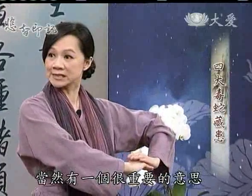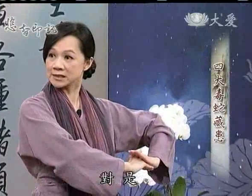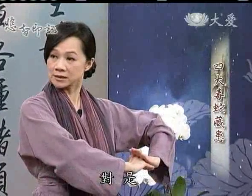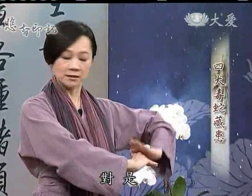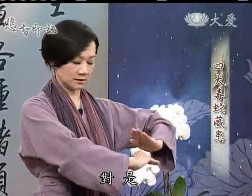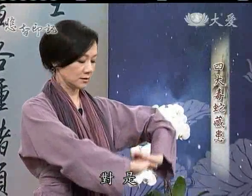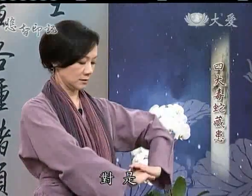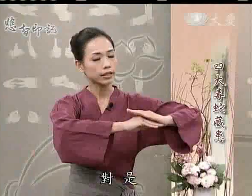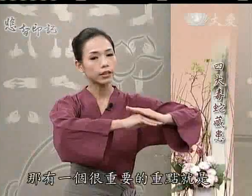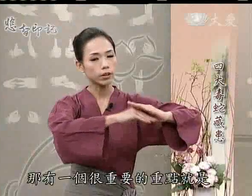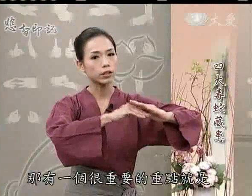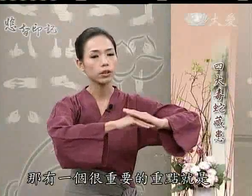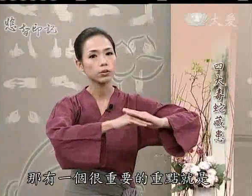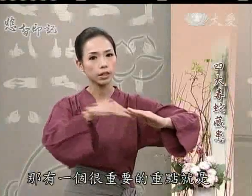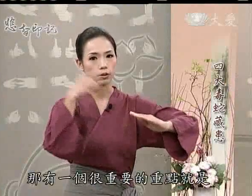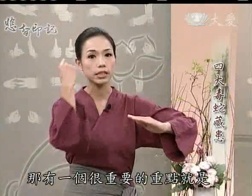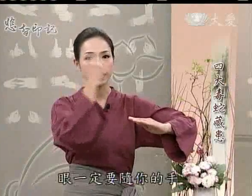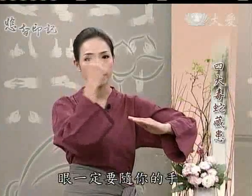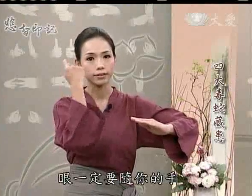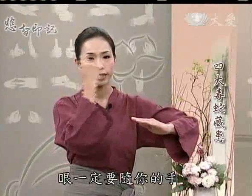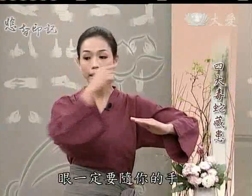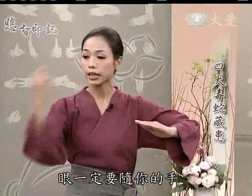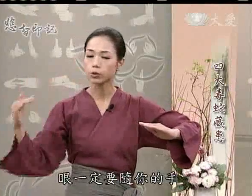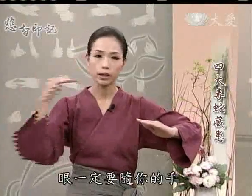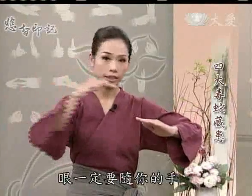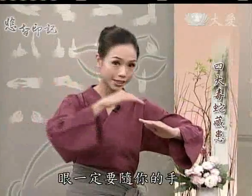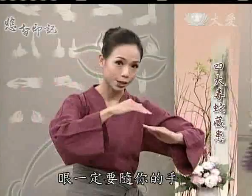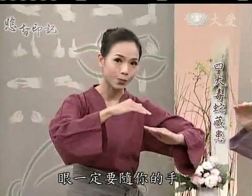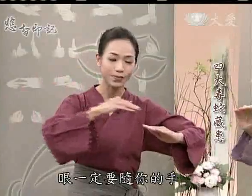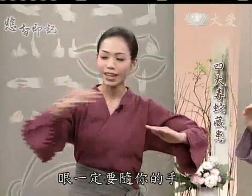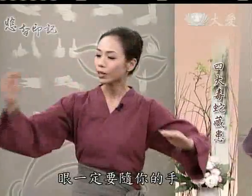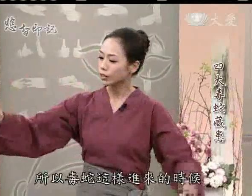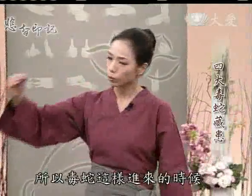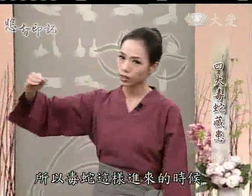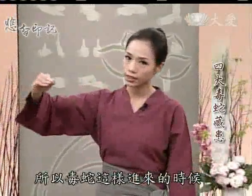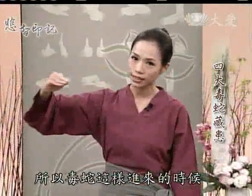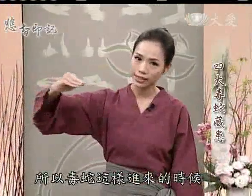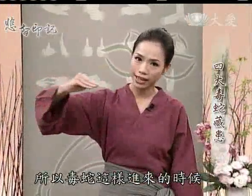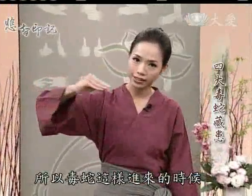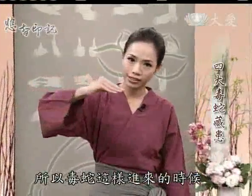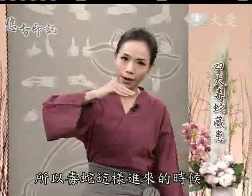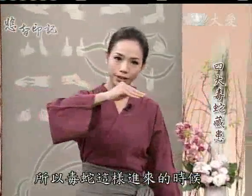对， 是，那有一个很重要的重点就是眼一定要随你的手。所以毒蛇这样进来的时候呢，